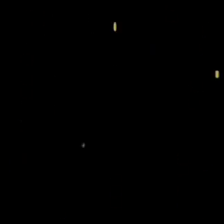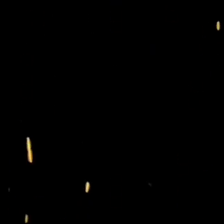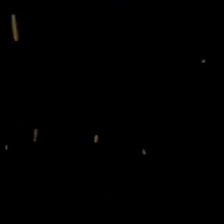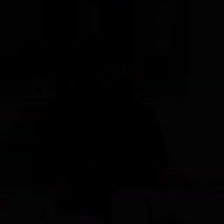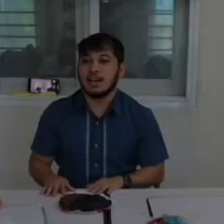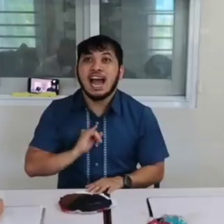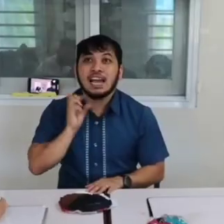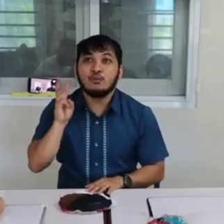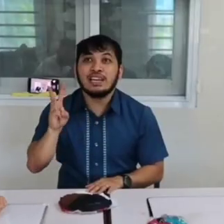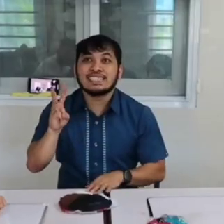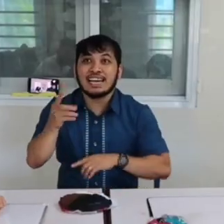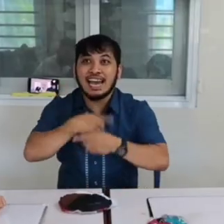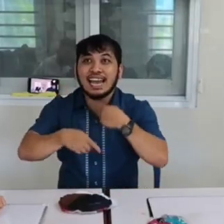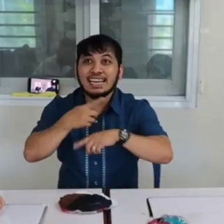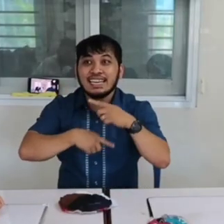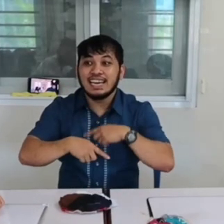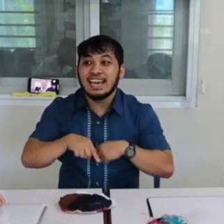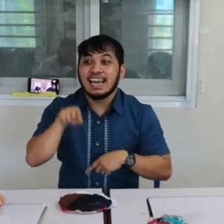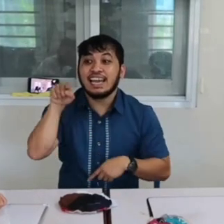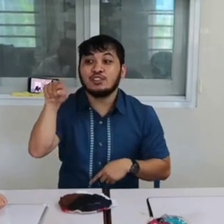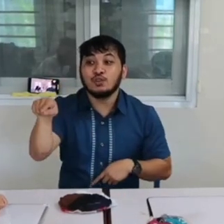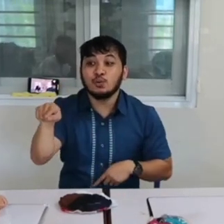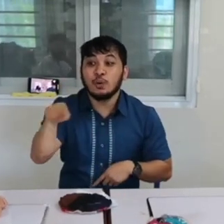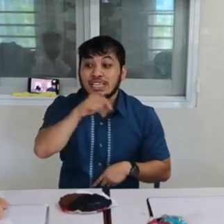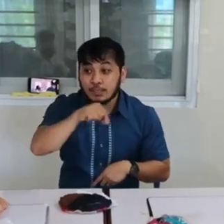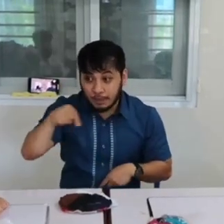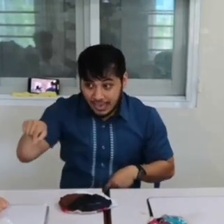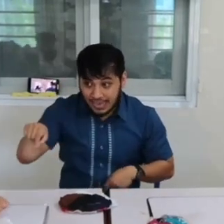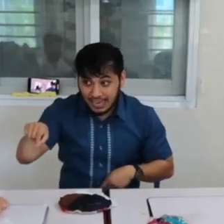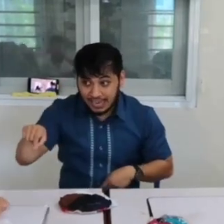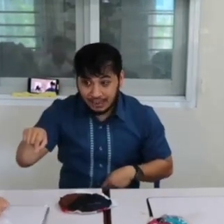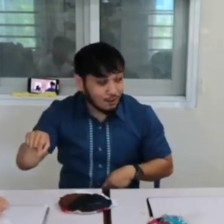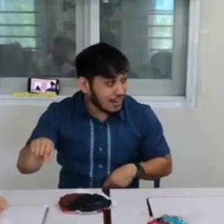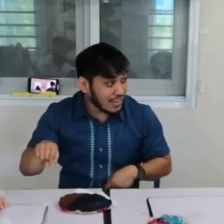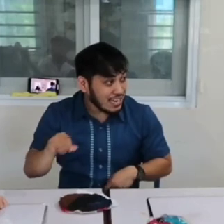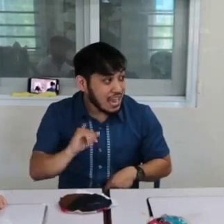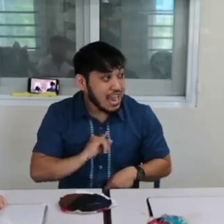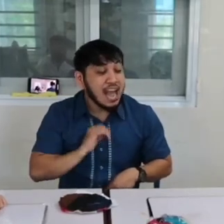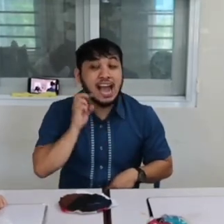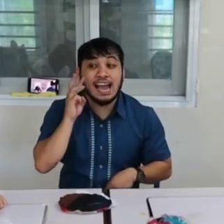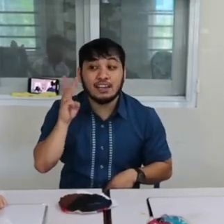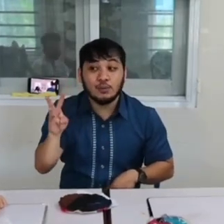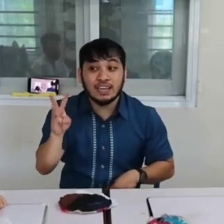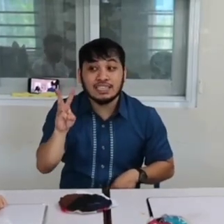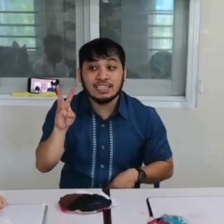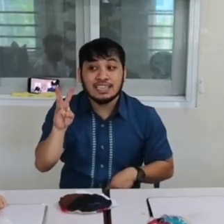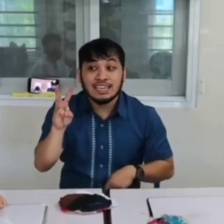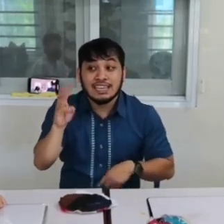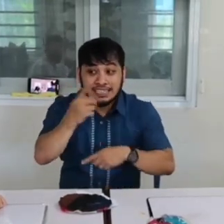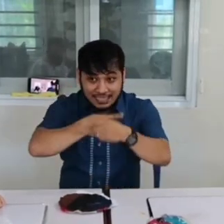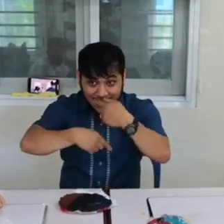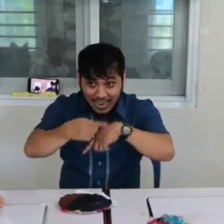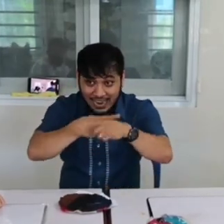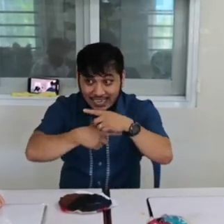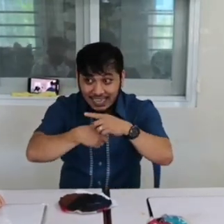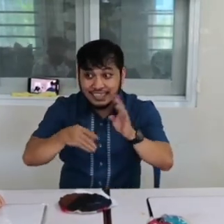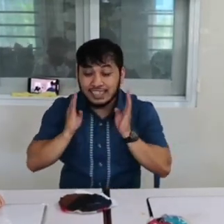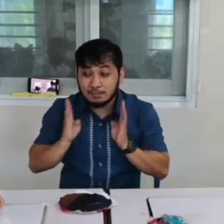I will sign and you will spell. Okay? I will sign the